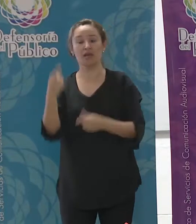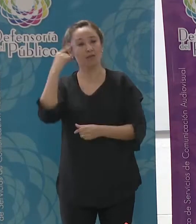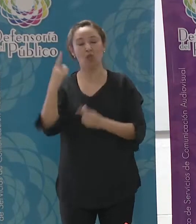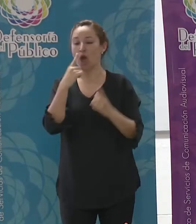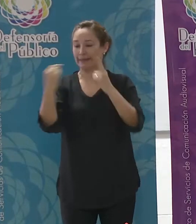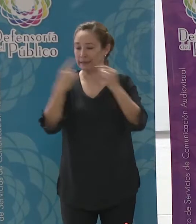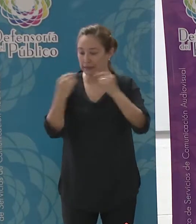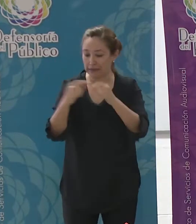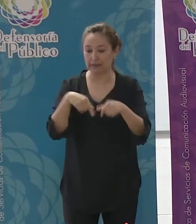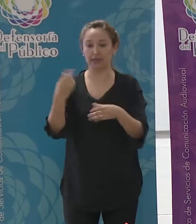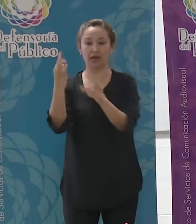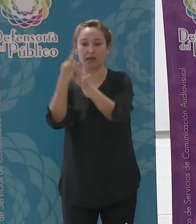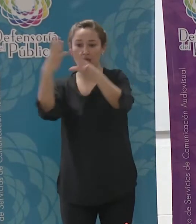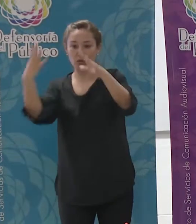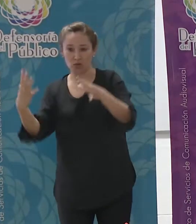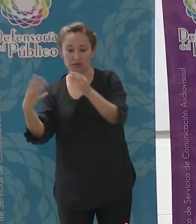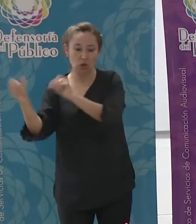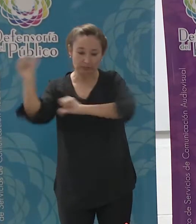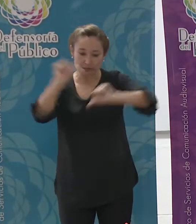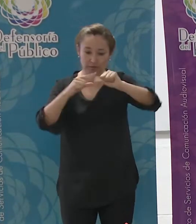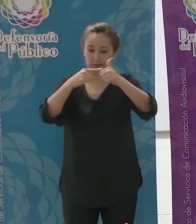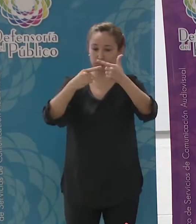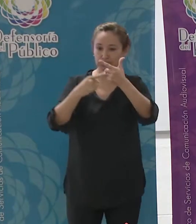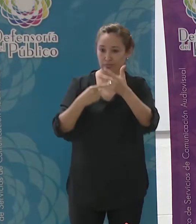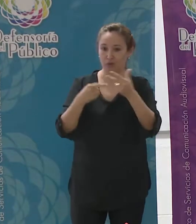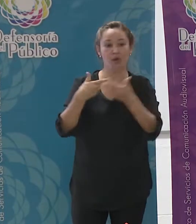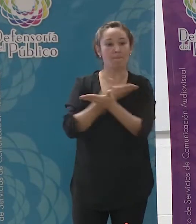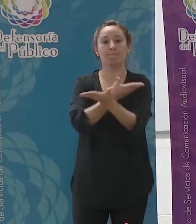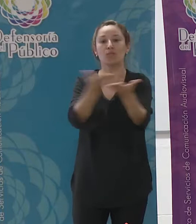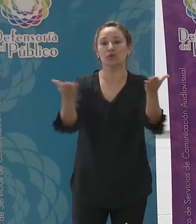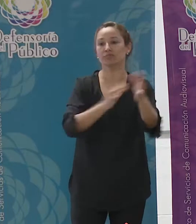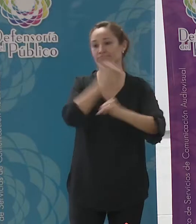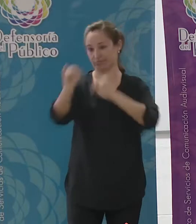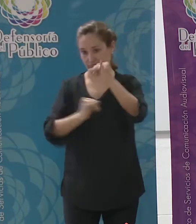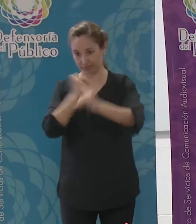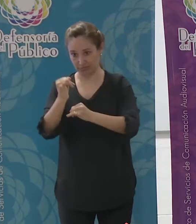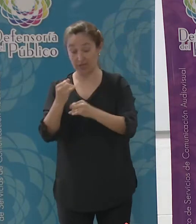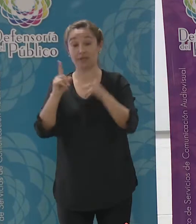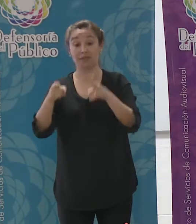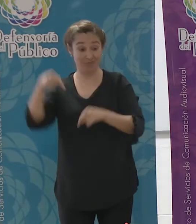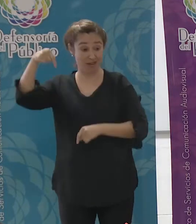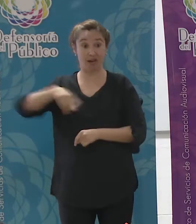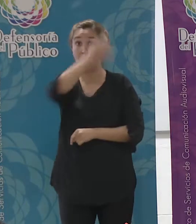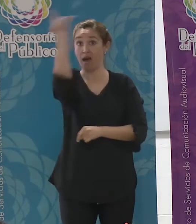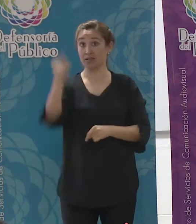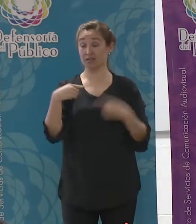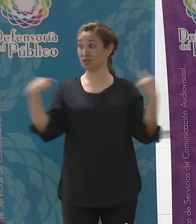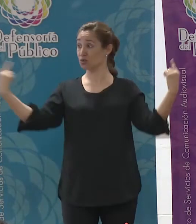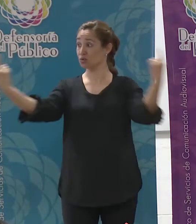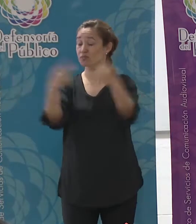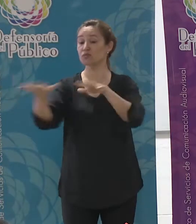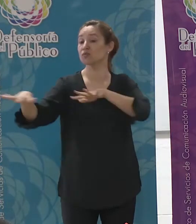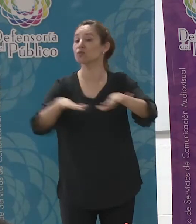de incentivo a la divulgación científica y análisis profundo de entornos y circunstancias que nos atraviesan y